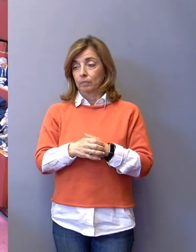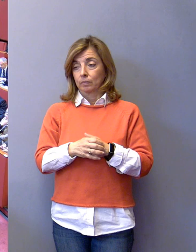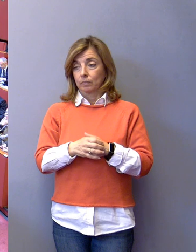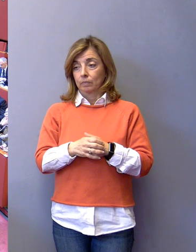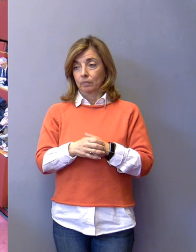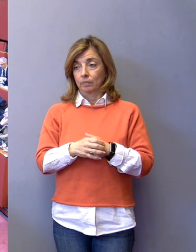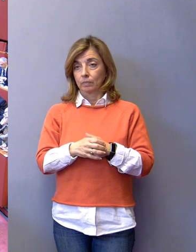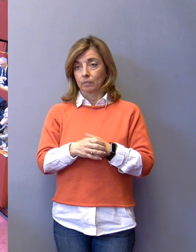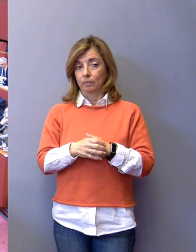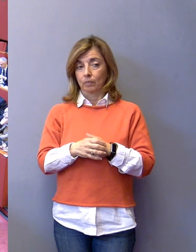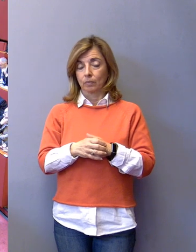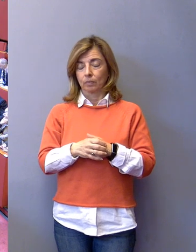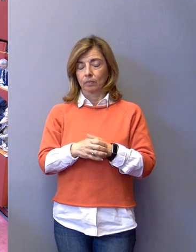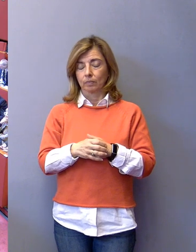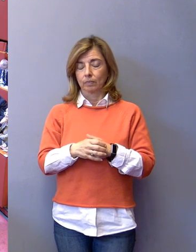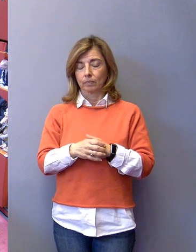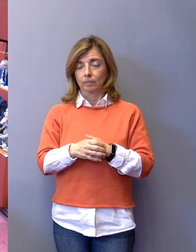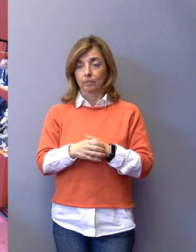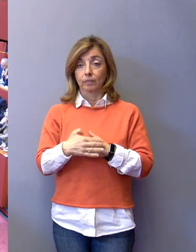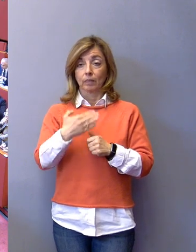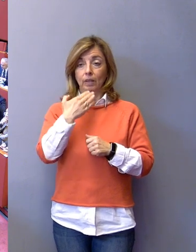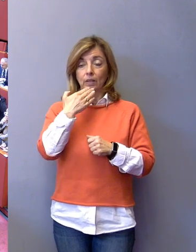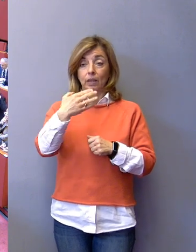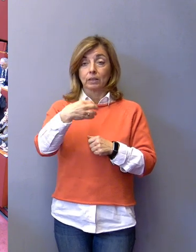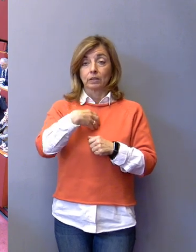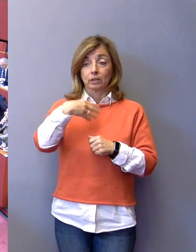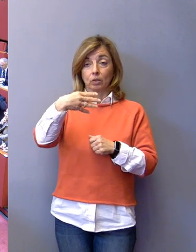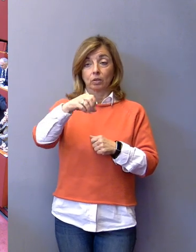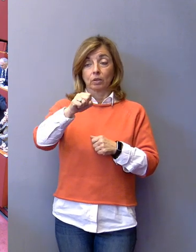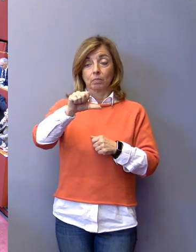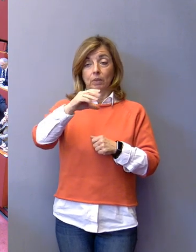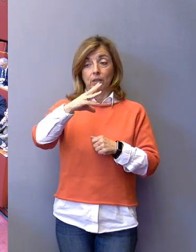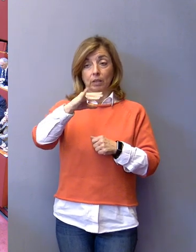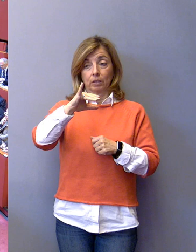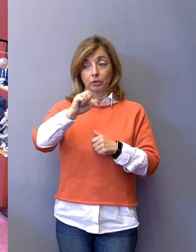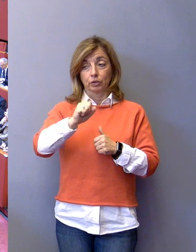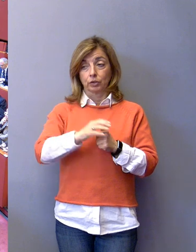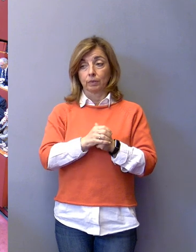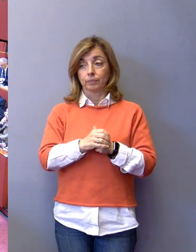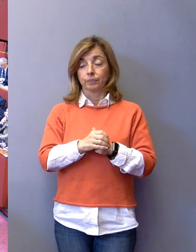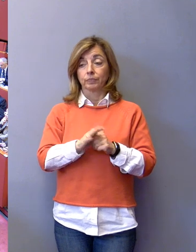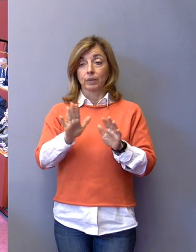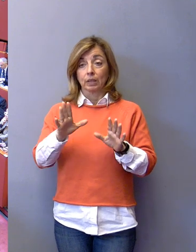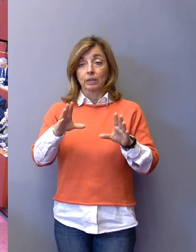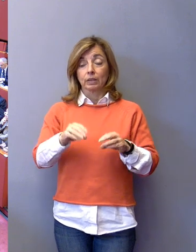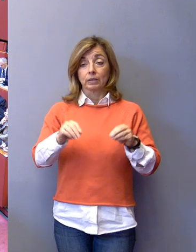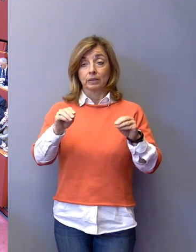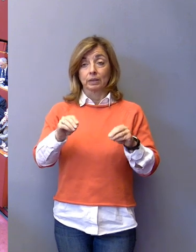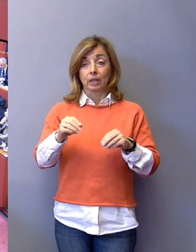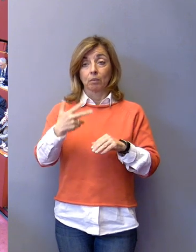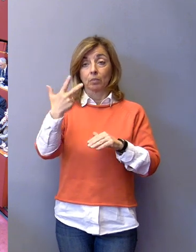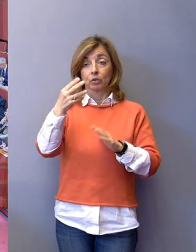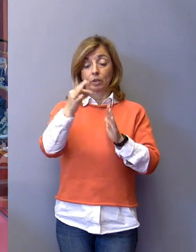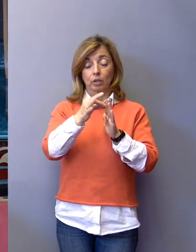Sì grazie assessore Mascia adesso prima di tutto iniziamo dai tre ordini del giorno